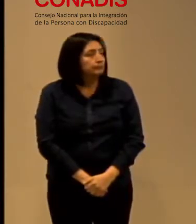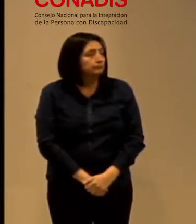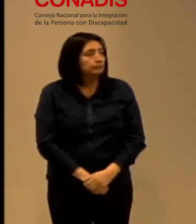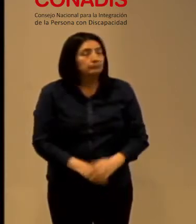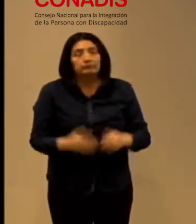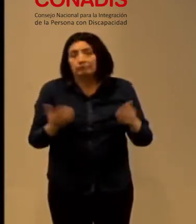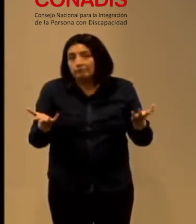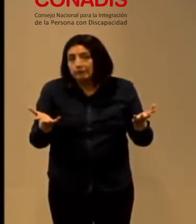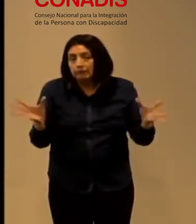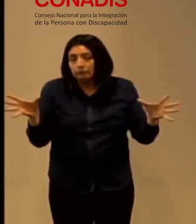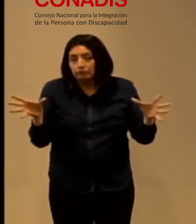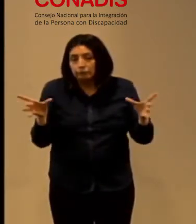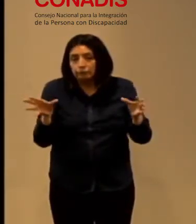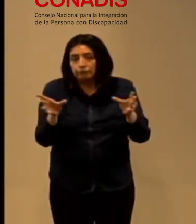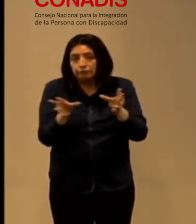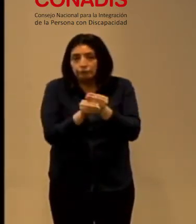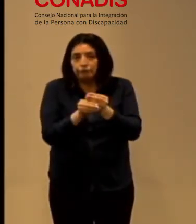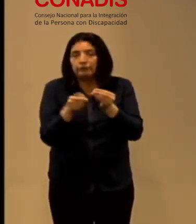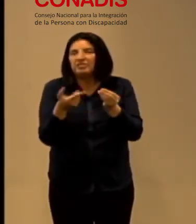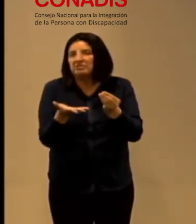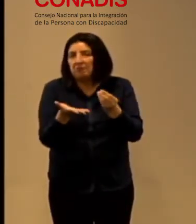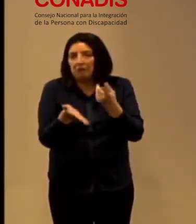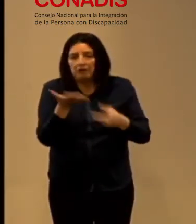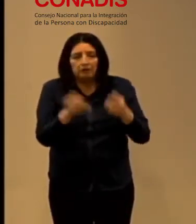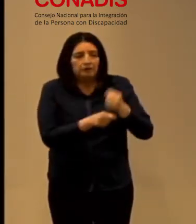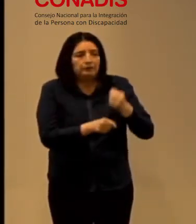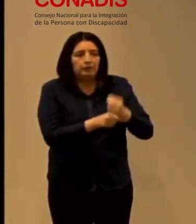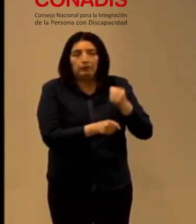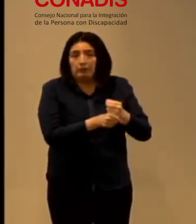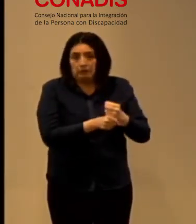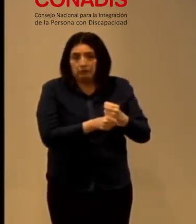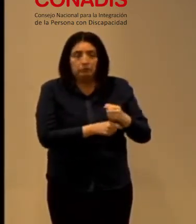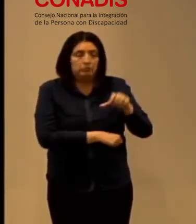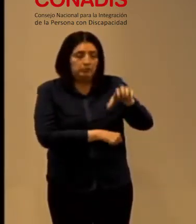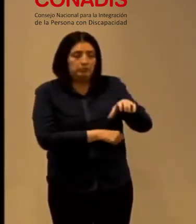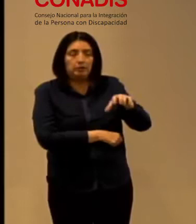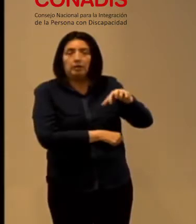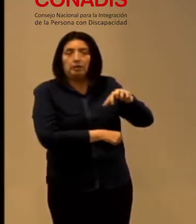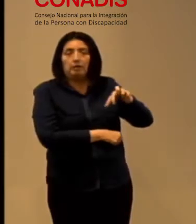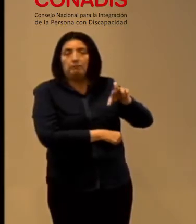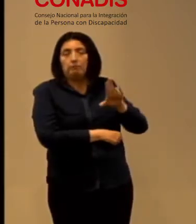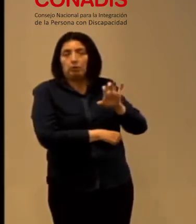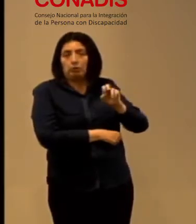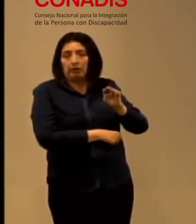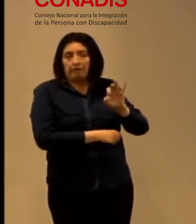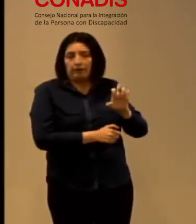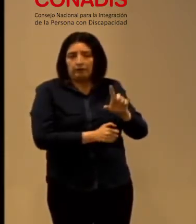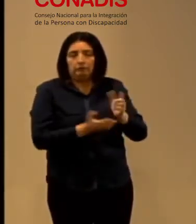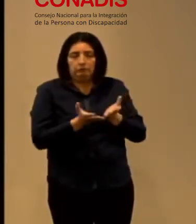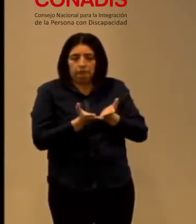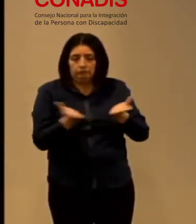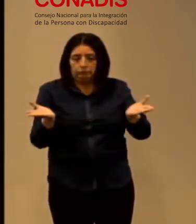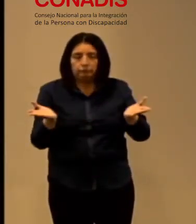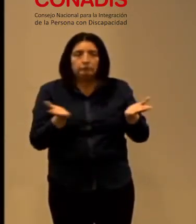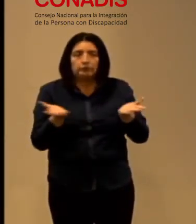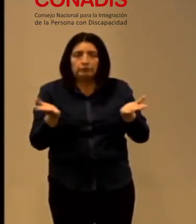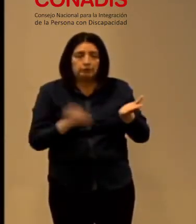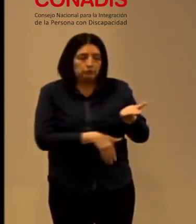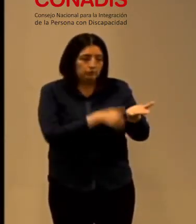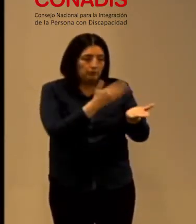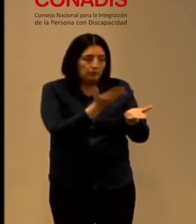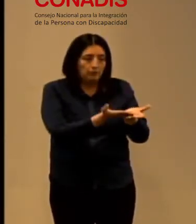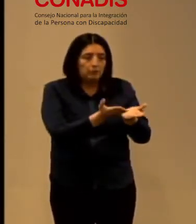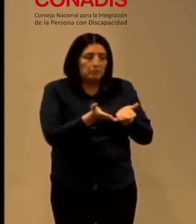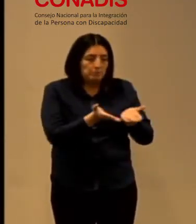en resumen, en la gestión del programa, ¿no es cierto?, la atención se traduce de dos maneras.